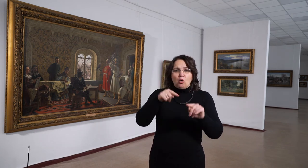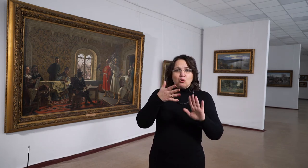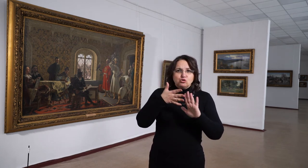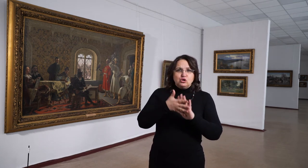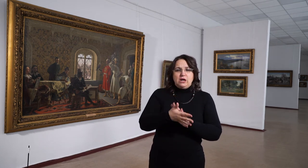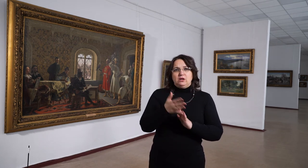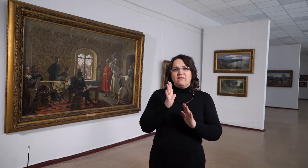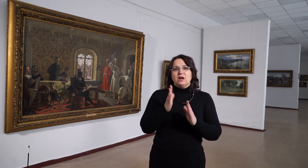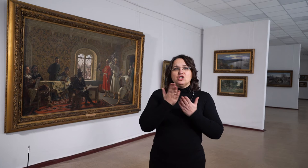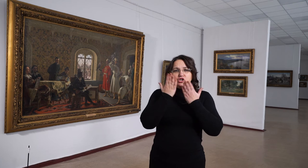книги Александра Дюма.